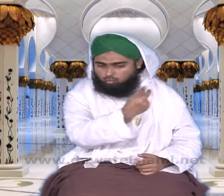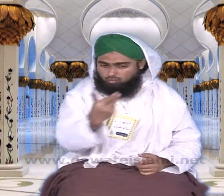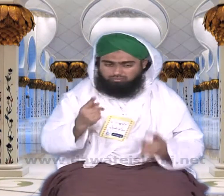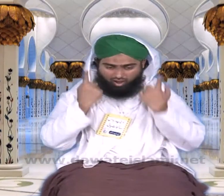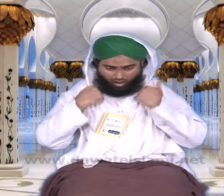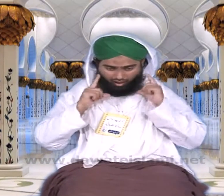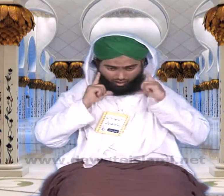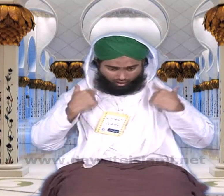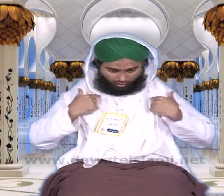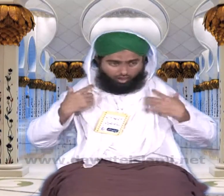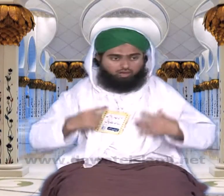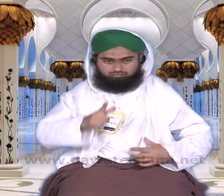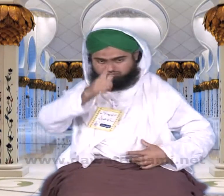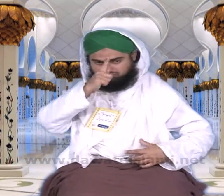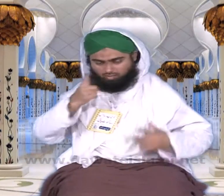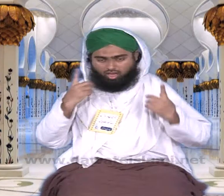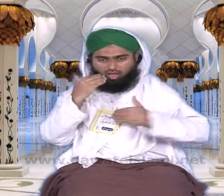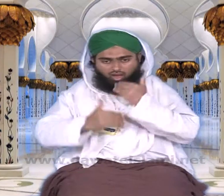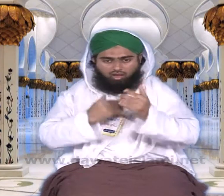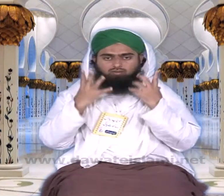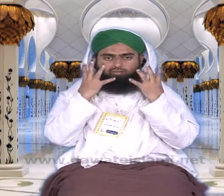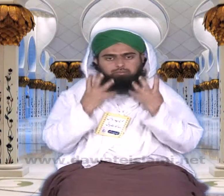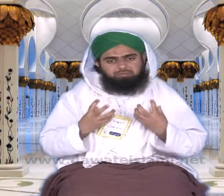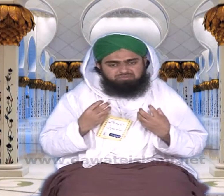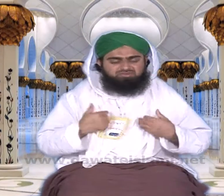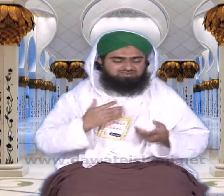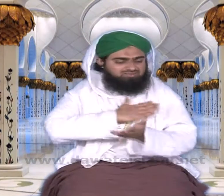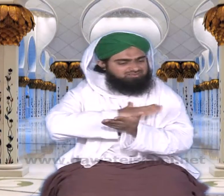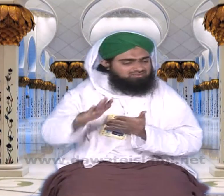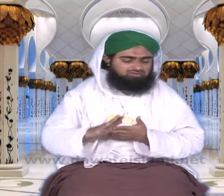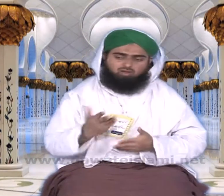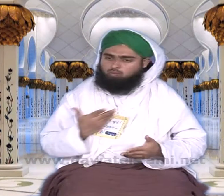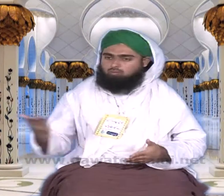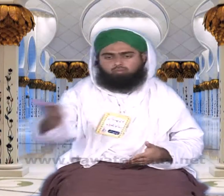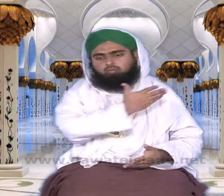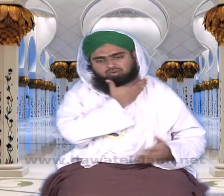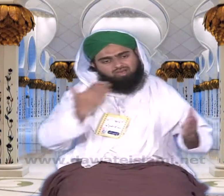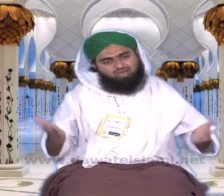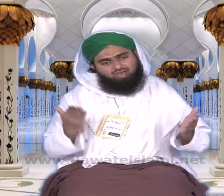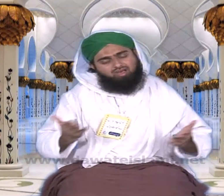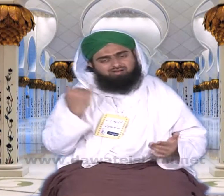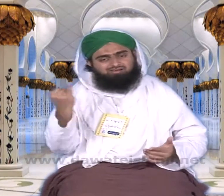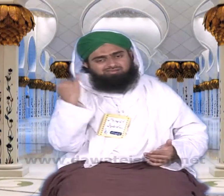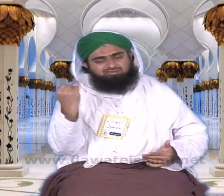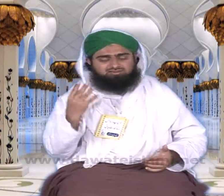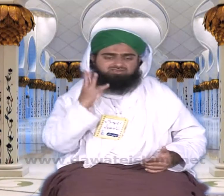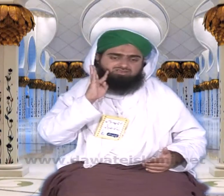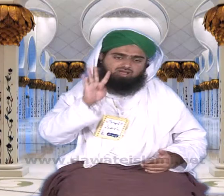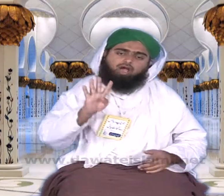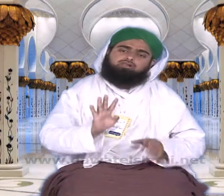پہ تجھ کو ناز ہے ڈھل جائے گی یہ جوانی جس پہ تجھ کو ناز ہے تو بجالے جائے جتنا